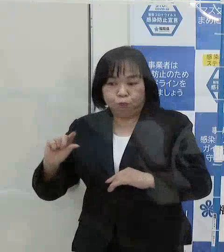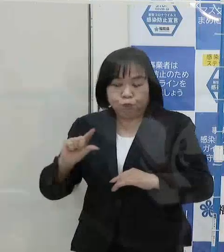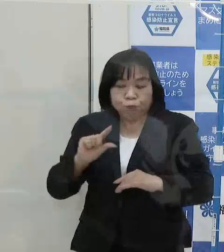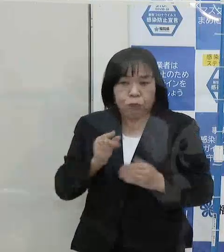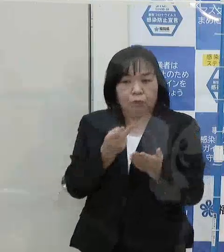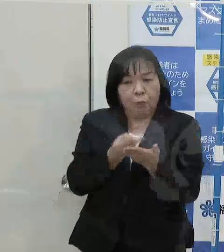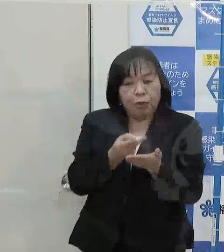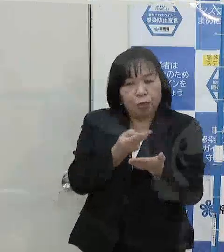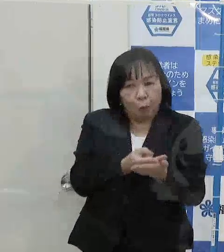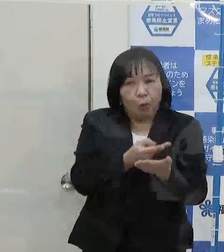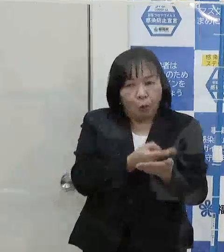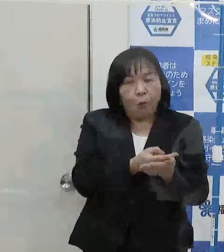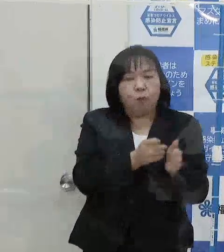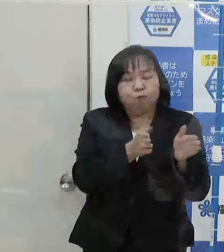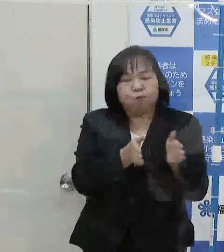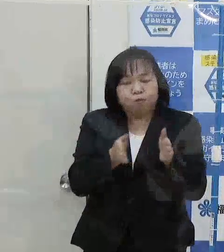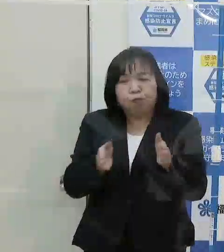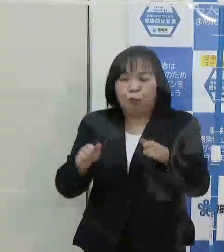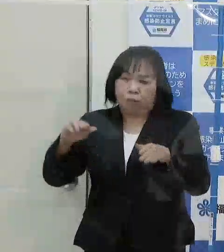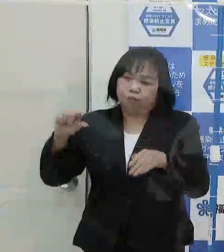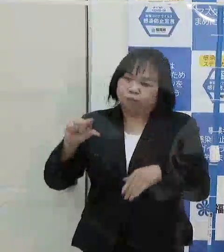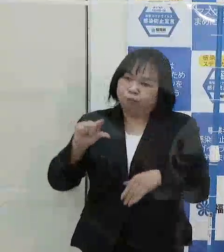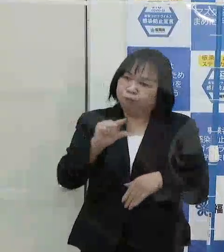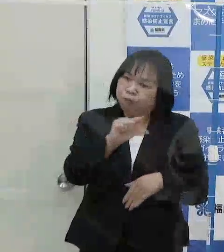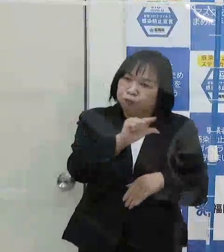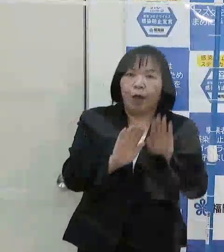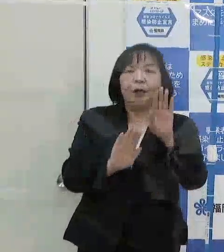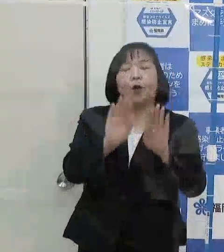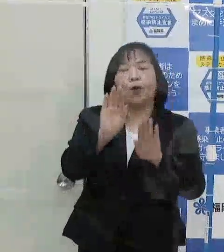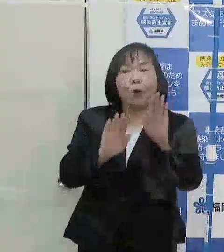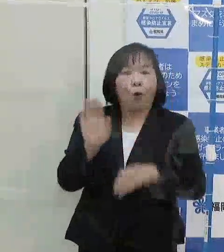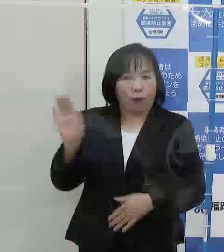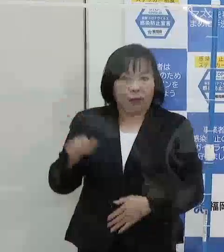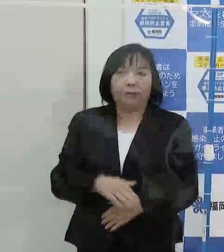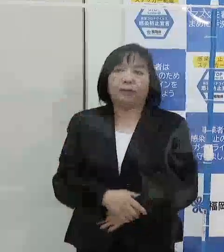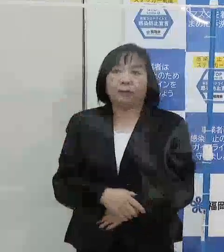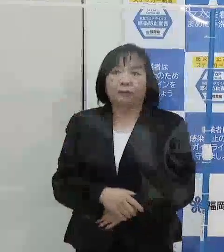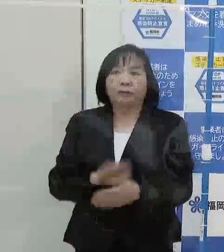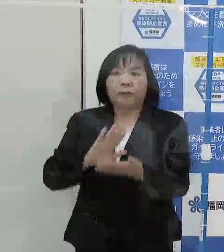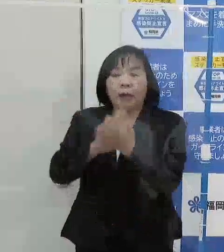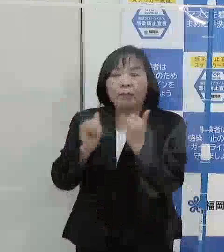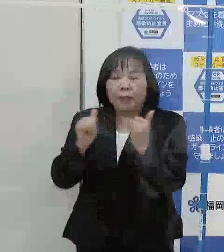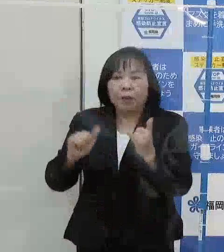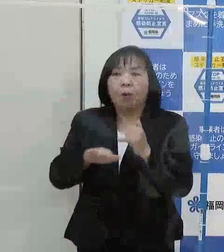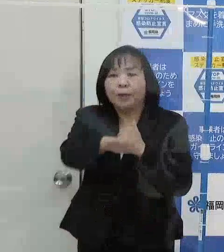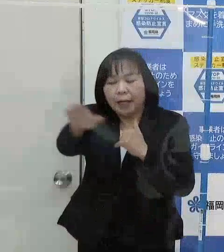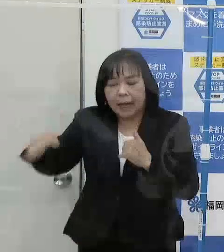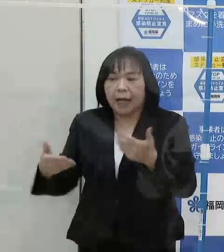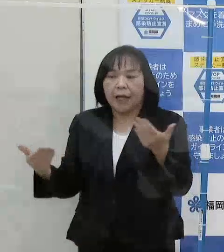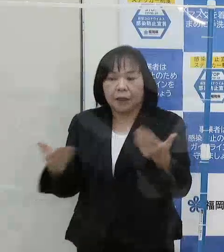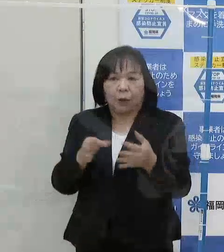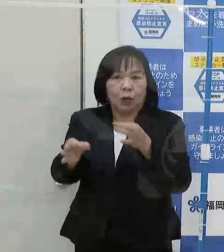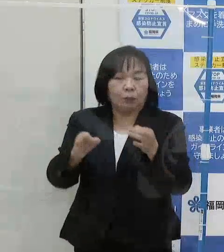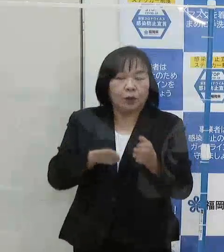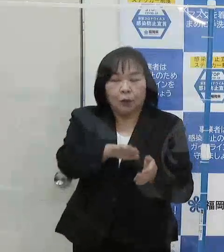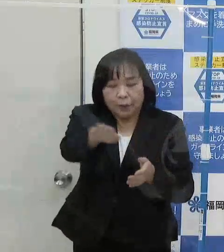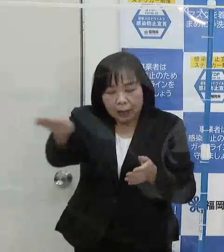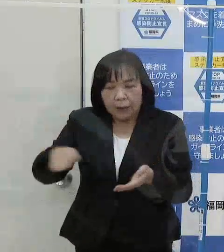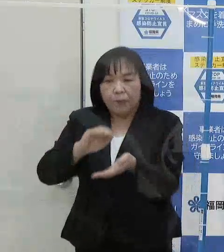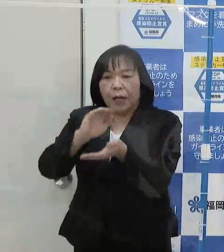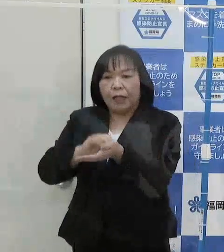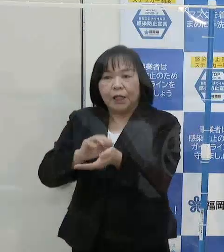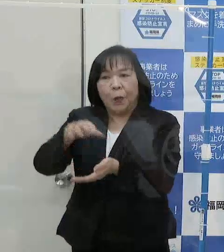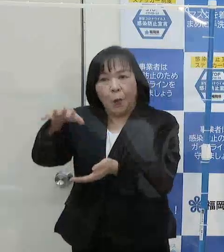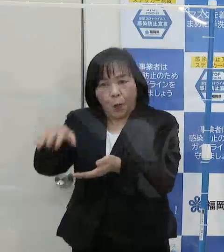というのは比べますと低い水準で推移をしているわけであります。県民の皆様、事業者の皆様、そして医療従事